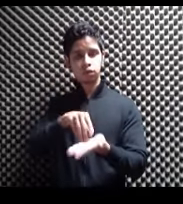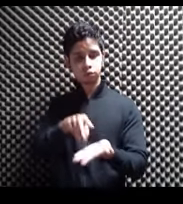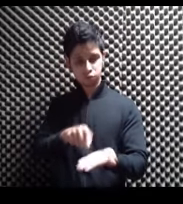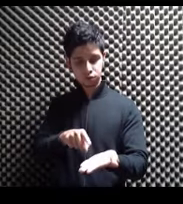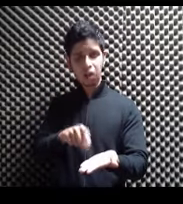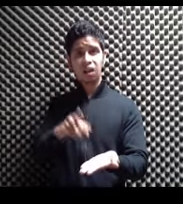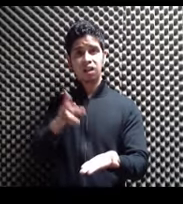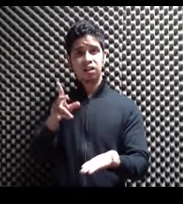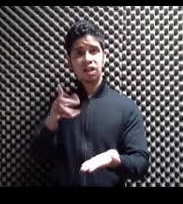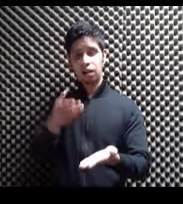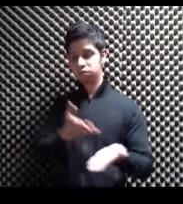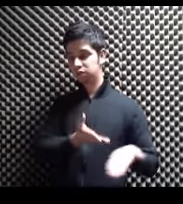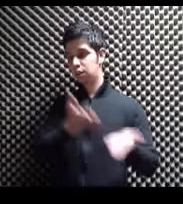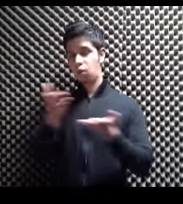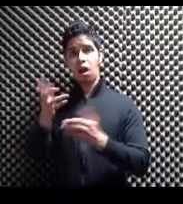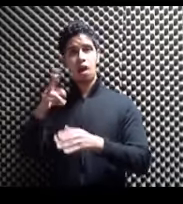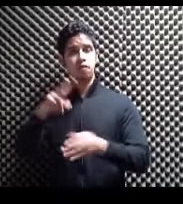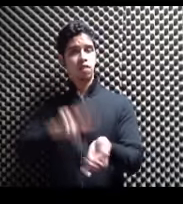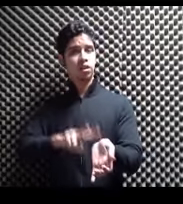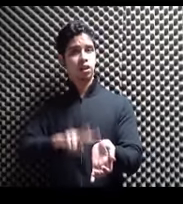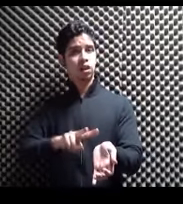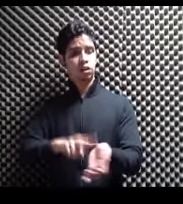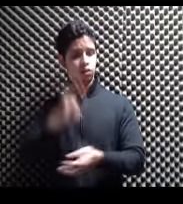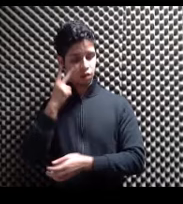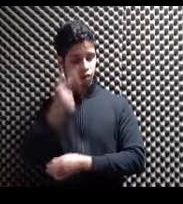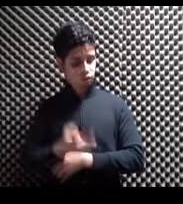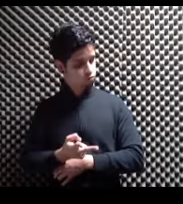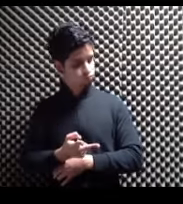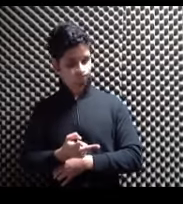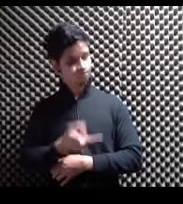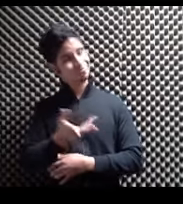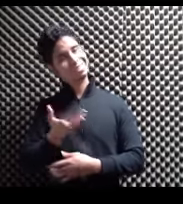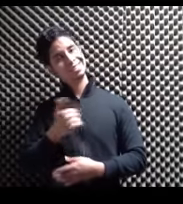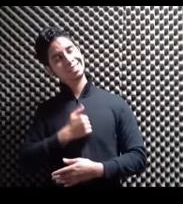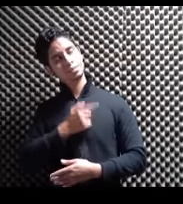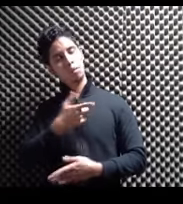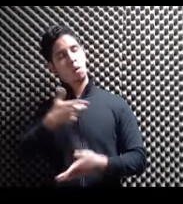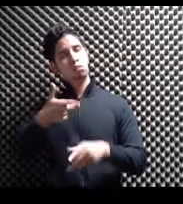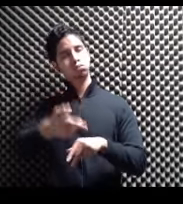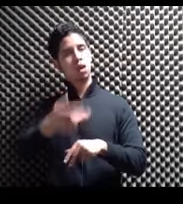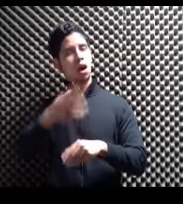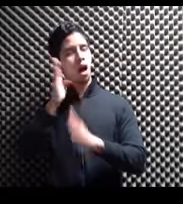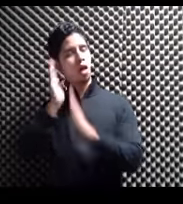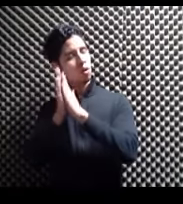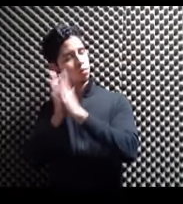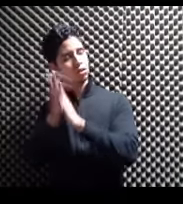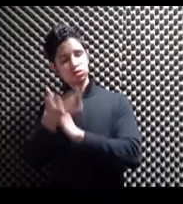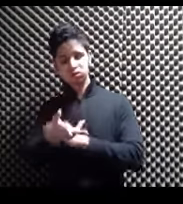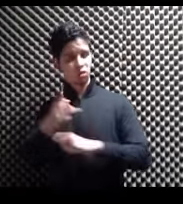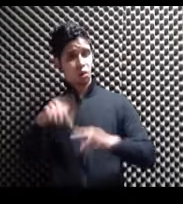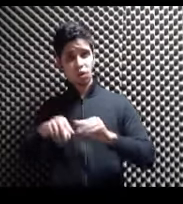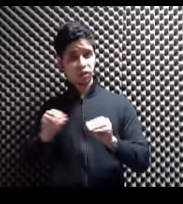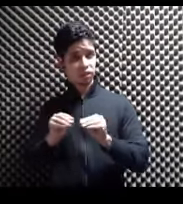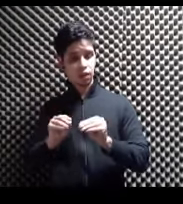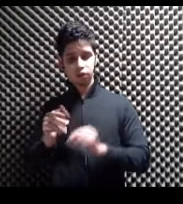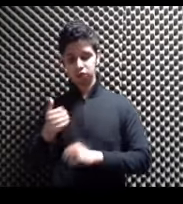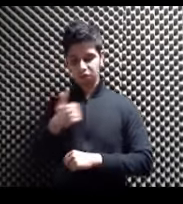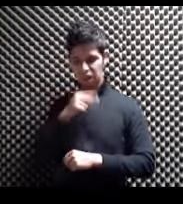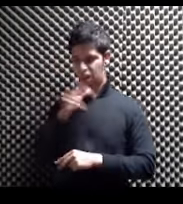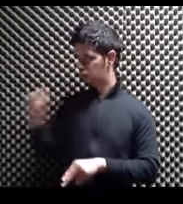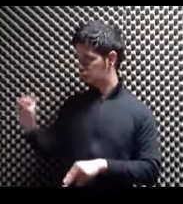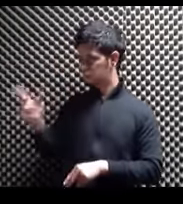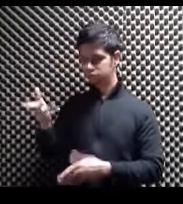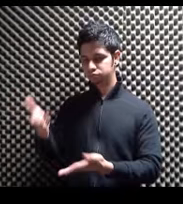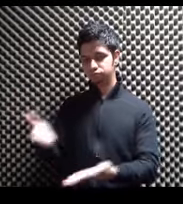rescatable, no, ya, eso, no, vamos a ponerla a dormir. ¿Qué? Ponerla a dormir. Y ella se la llevó, la cuidó, y está de lo más